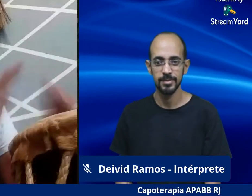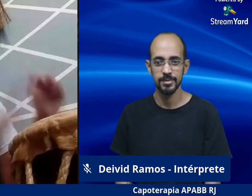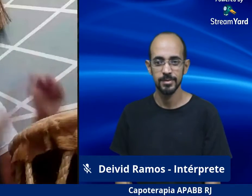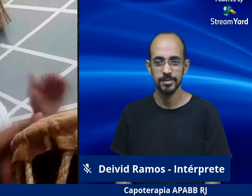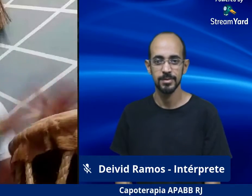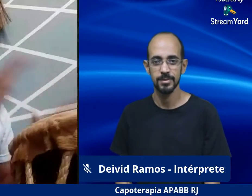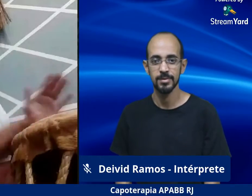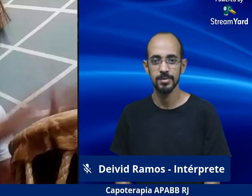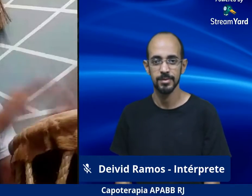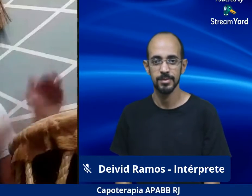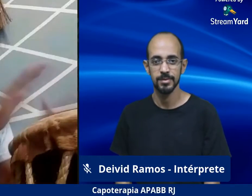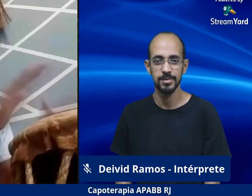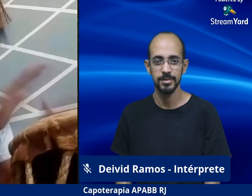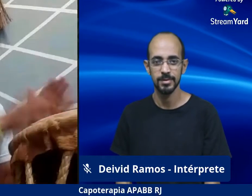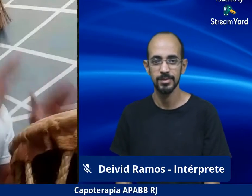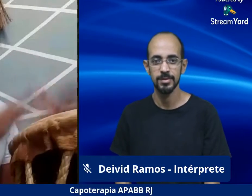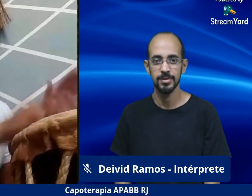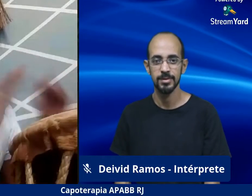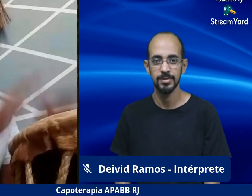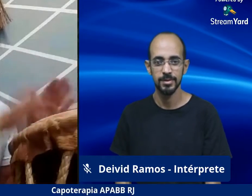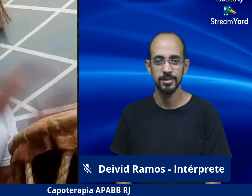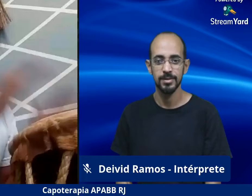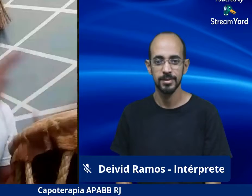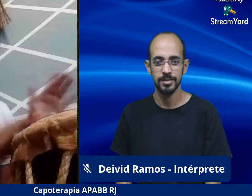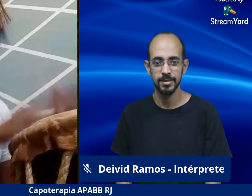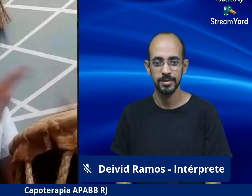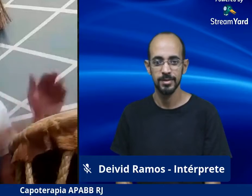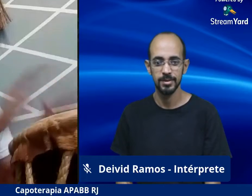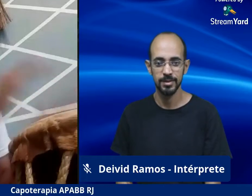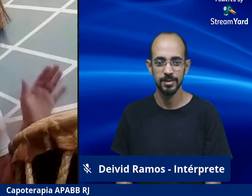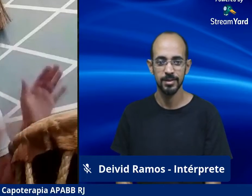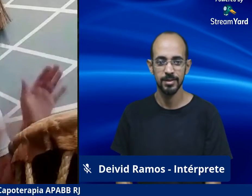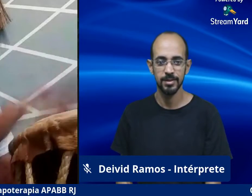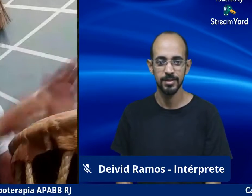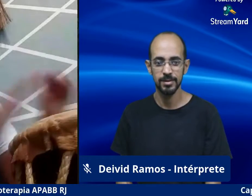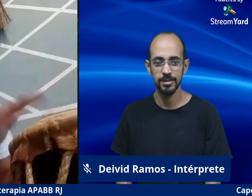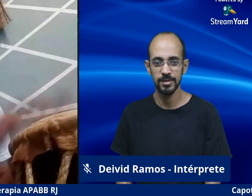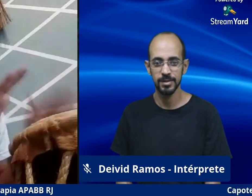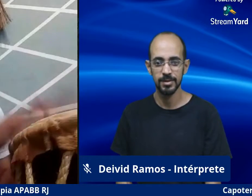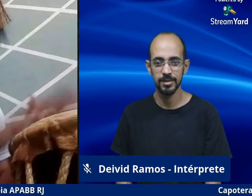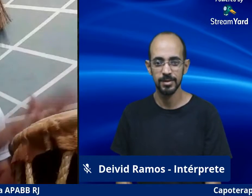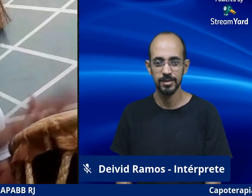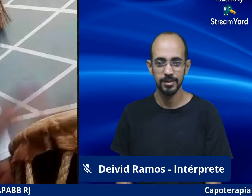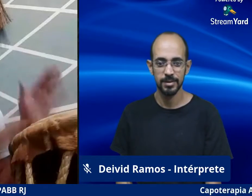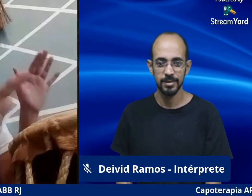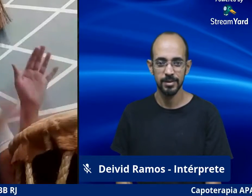lalaiá. Olê, lê, lê, lê. Olê, lalaiá.